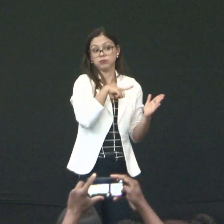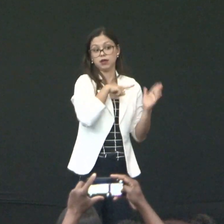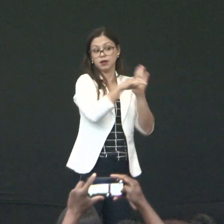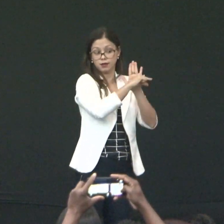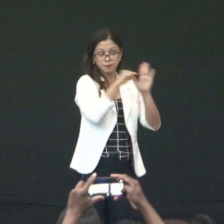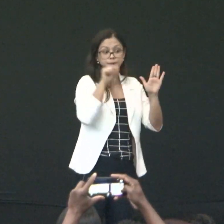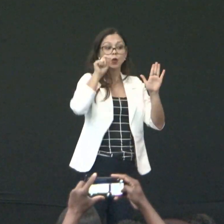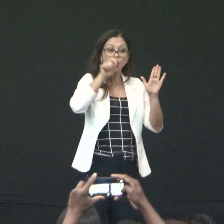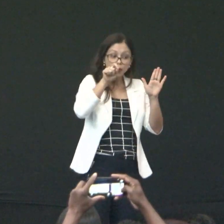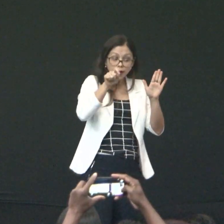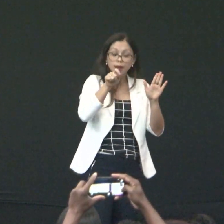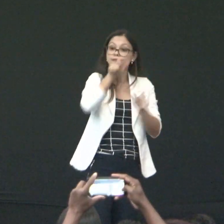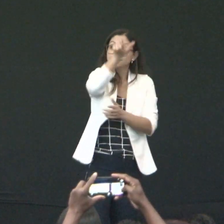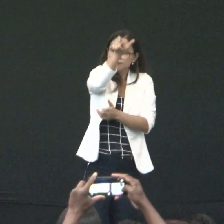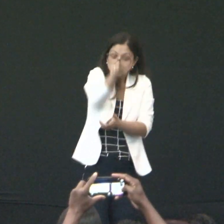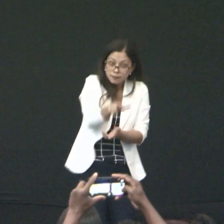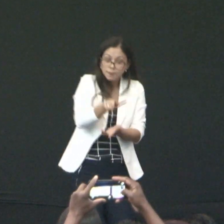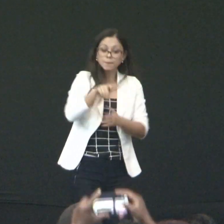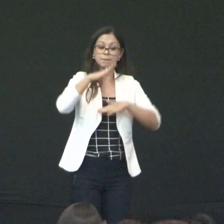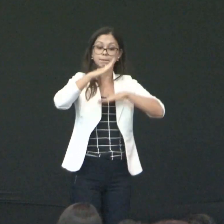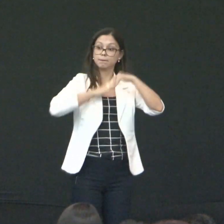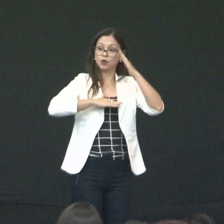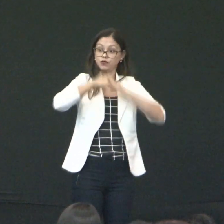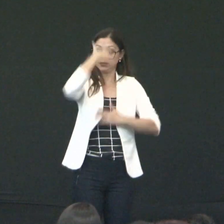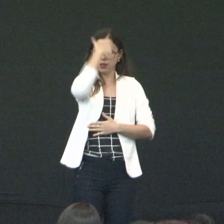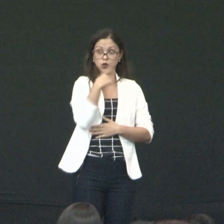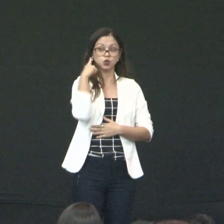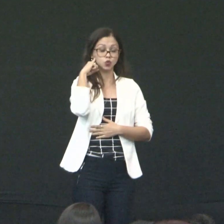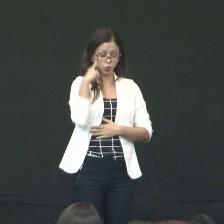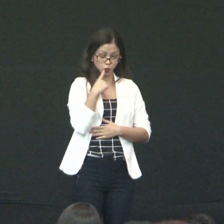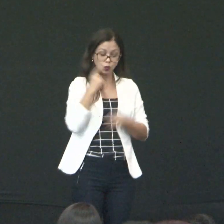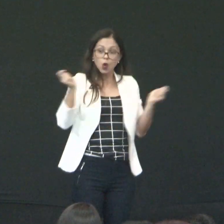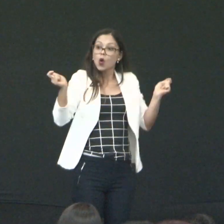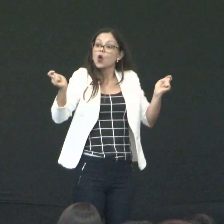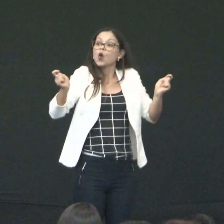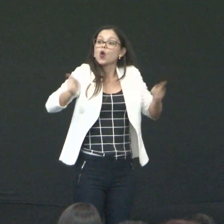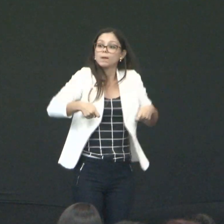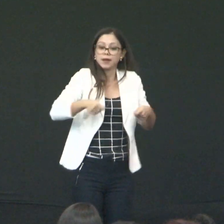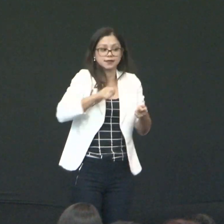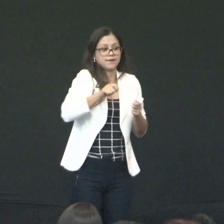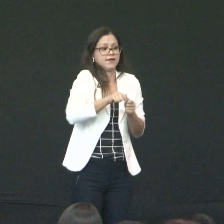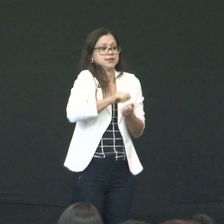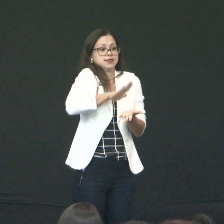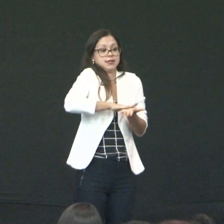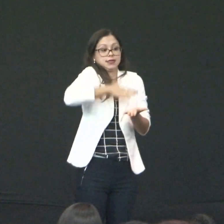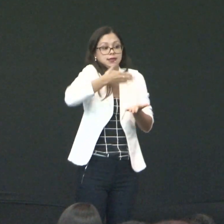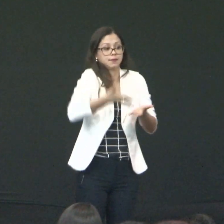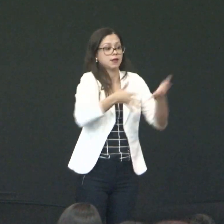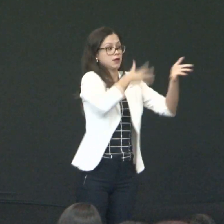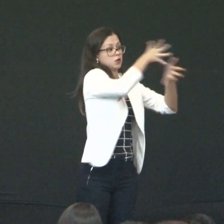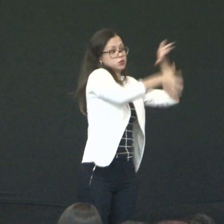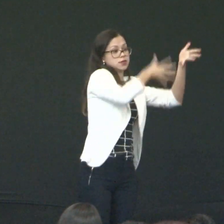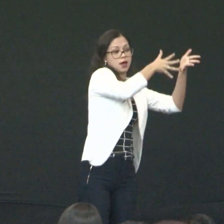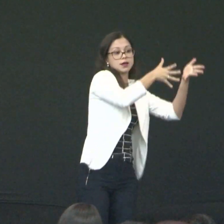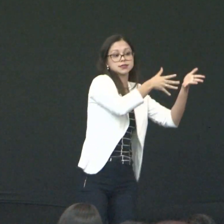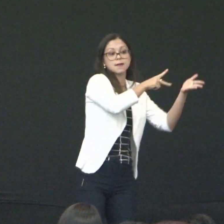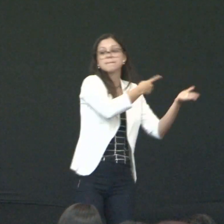surdo e que as pessoas desconhecem como é que é o trabalho desse e quais são